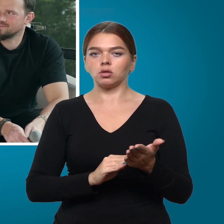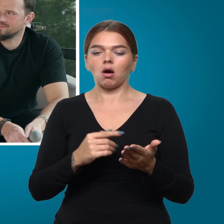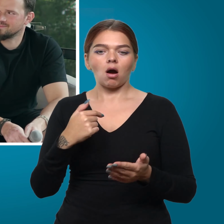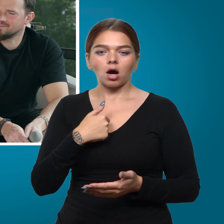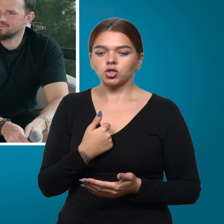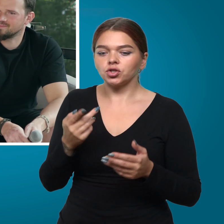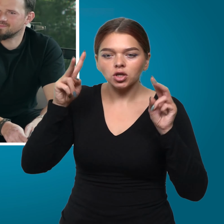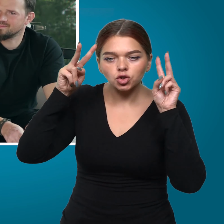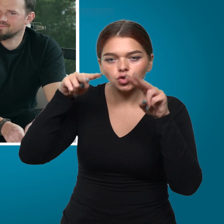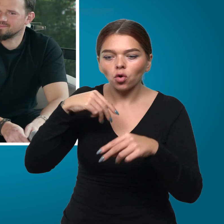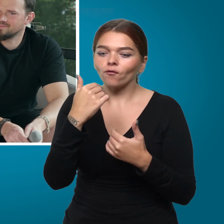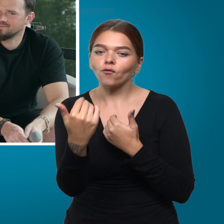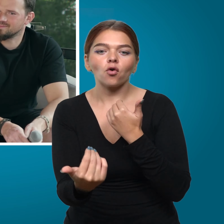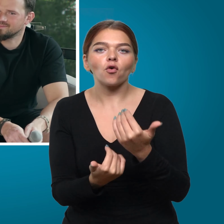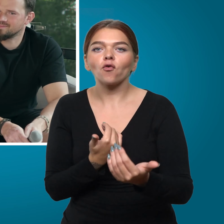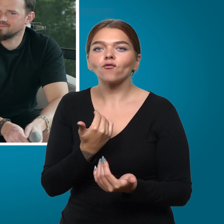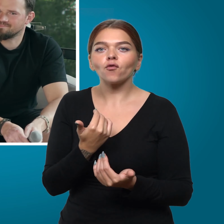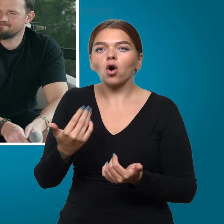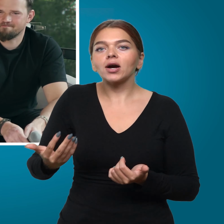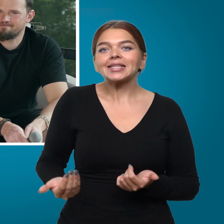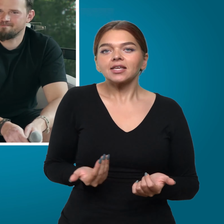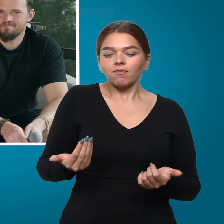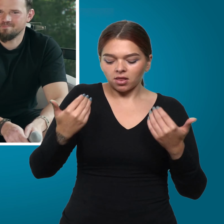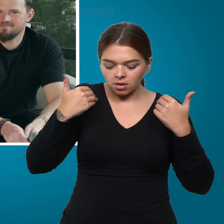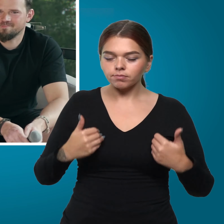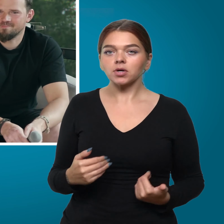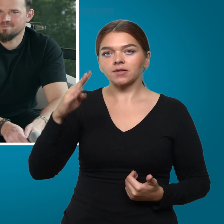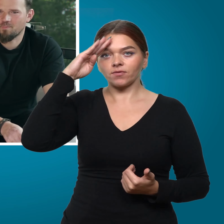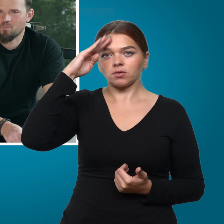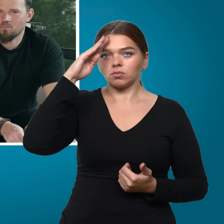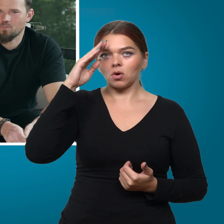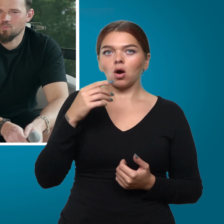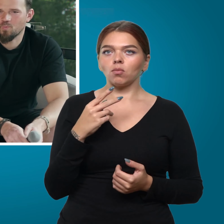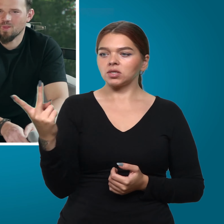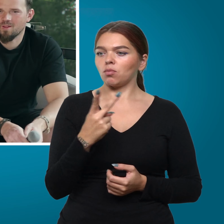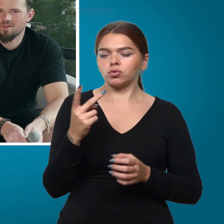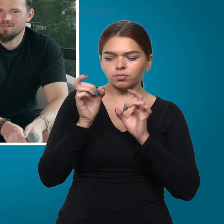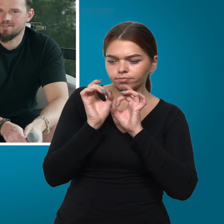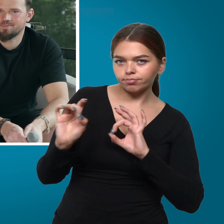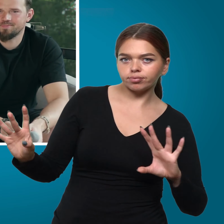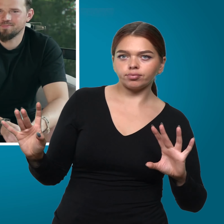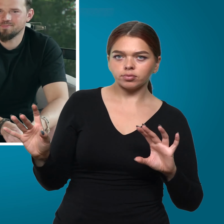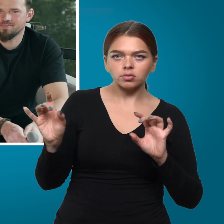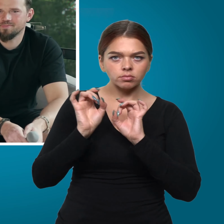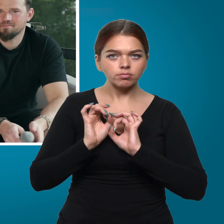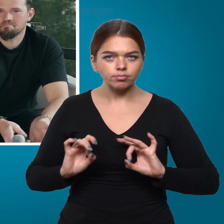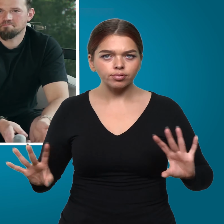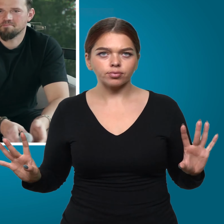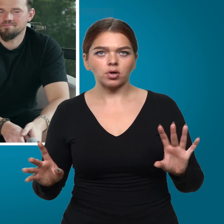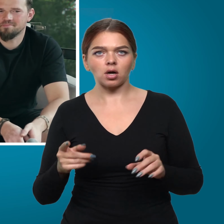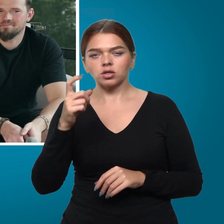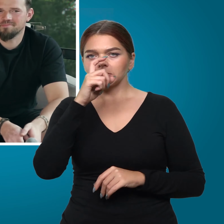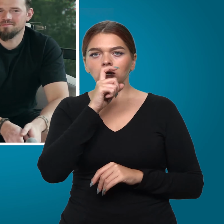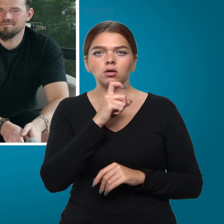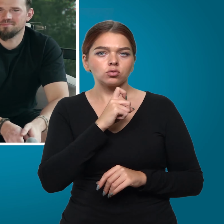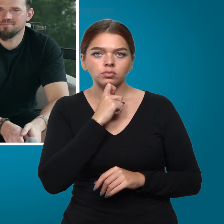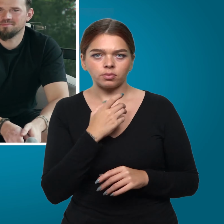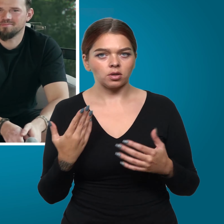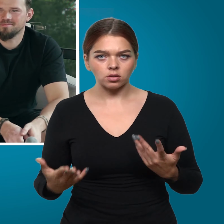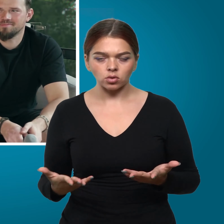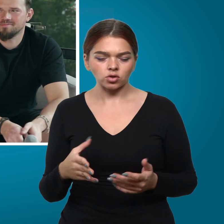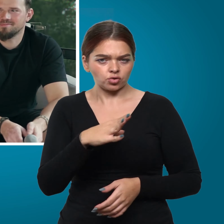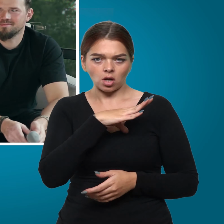skirtingų planetų, kaip man suvot, kas dedas pas juos galvoj, bet greičiausiai mažiau negu pas moteris dedasi, ar ne? Kodėl jūs taip